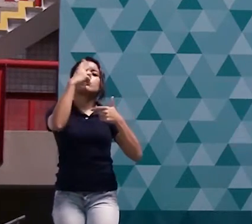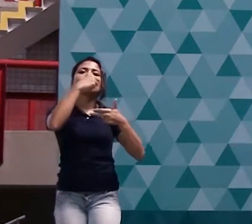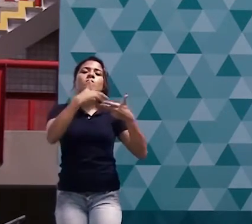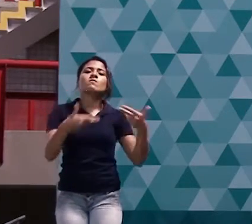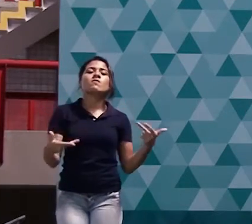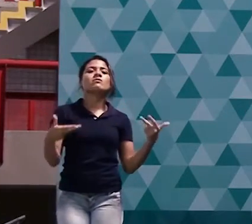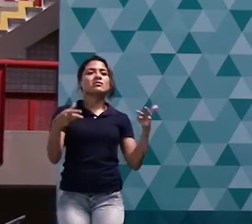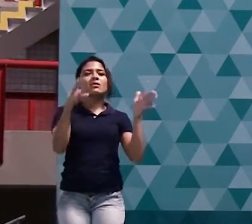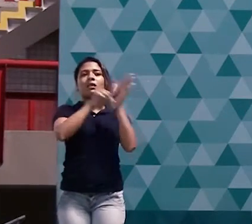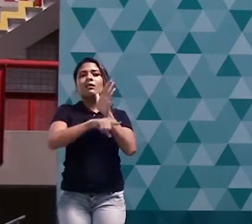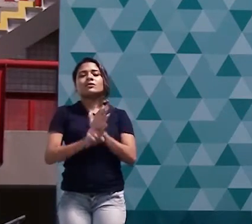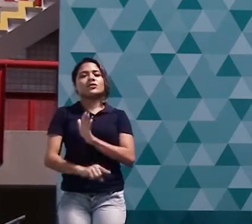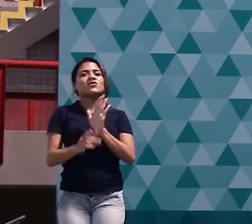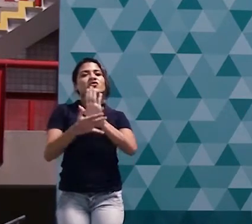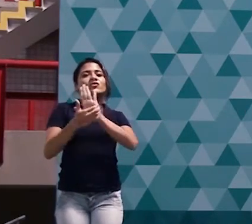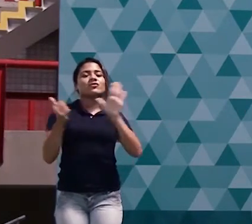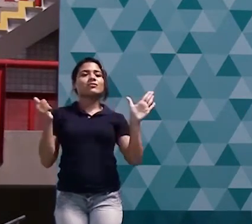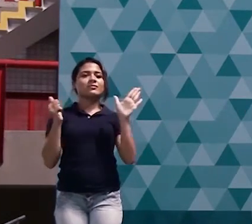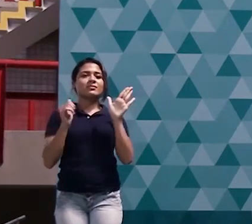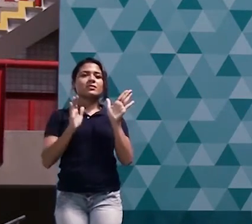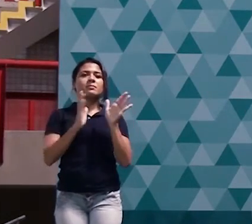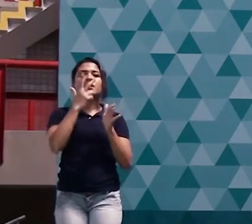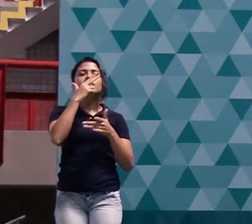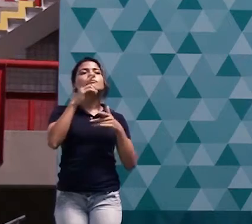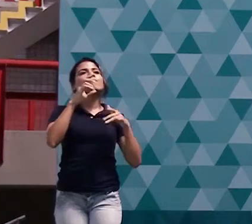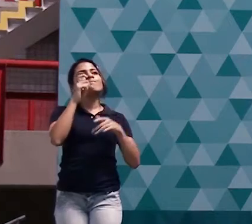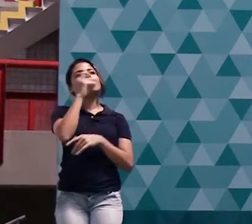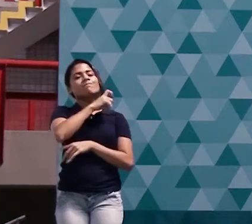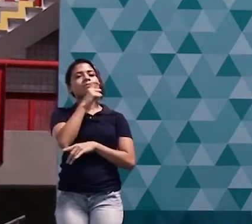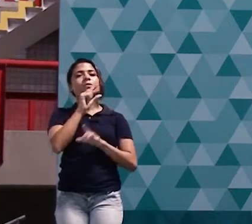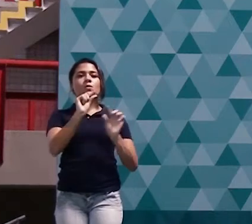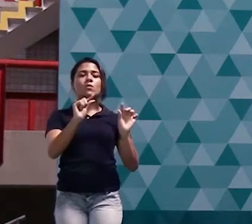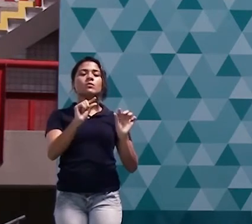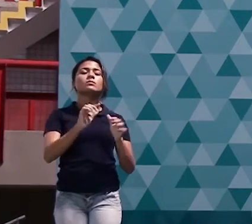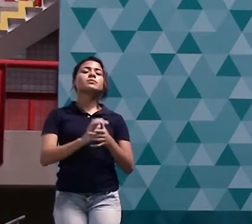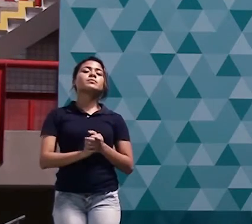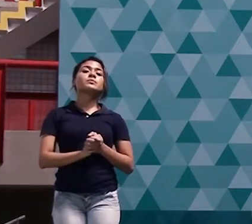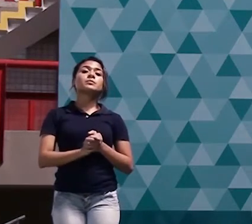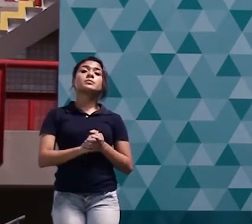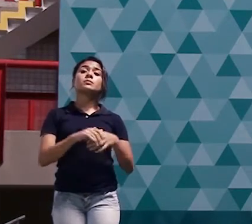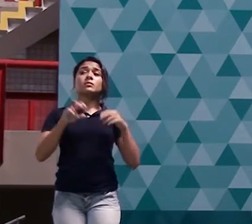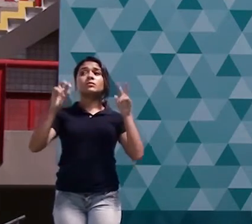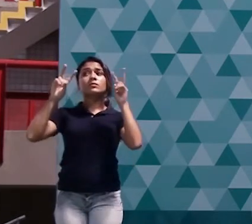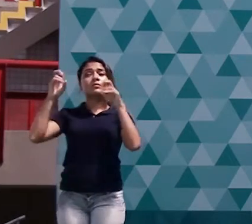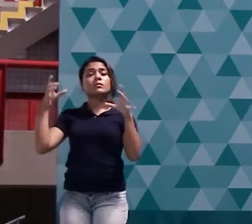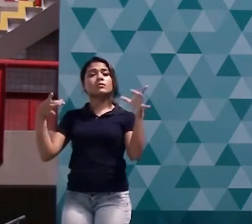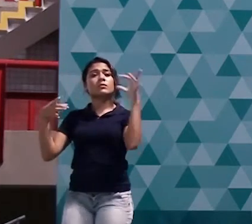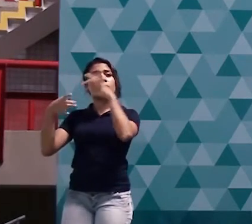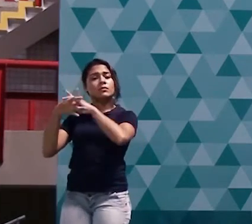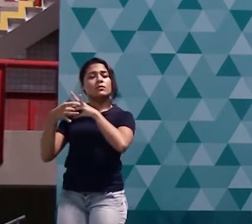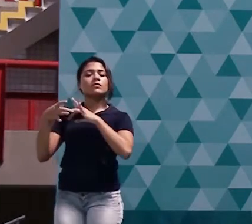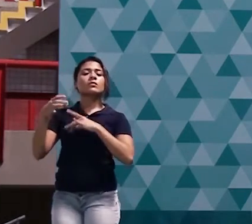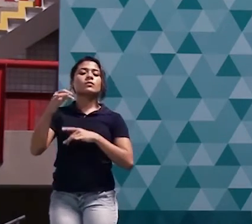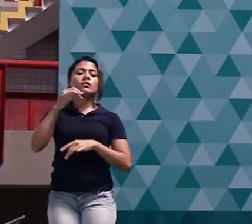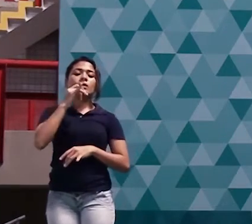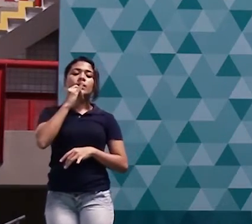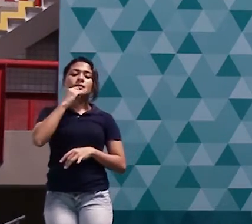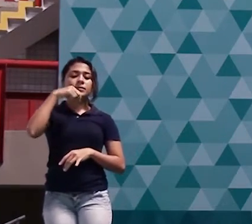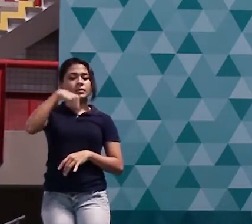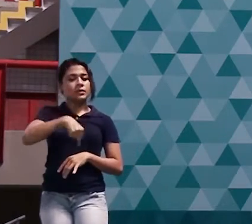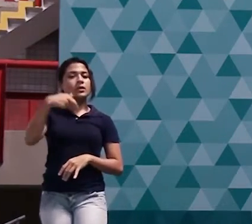que interessa. Pois bem, voltando para o Império. Essas revoltas foram importantes. E aqui no Nordeste nós tivemos uma